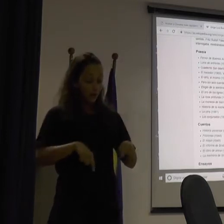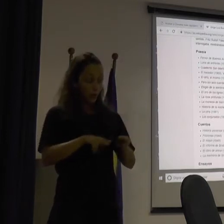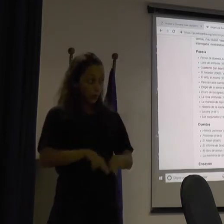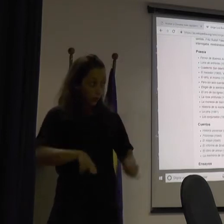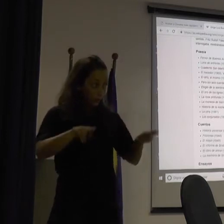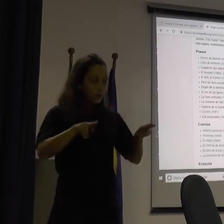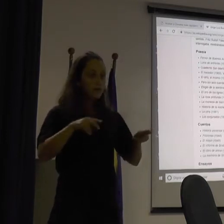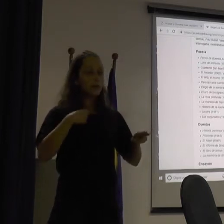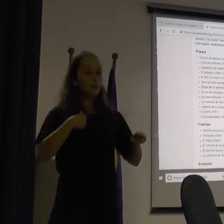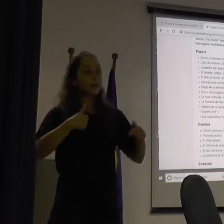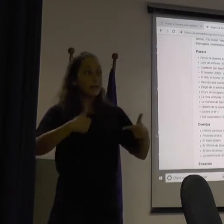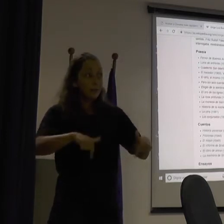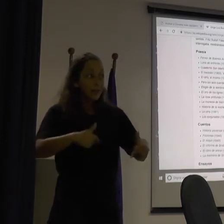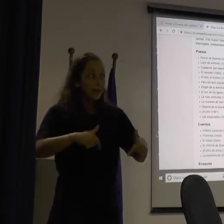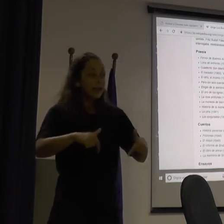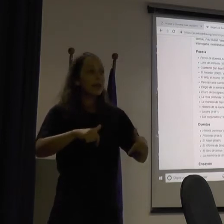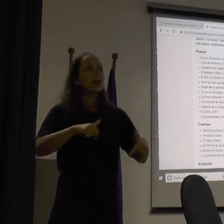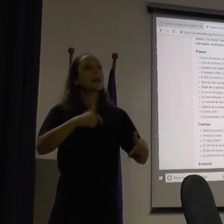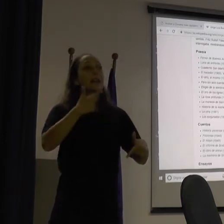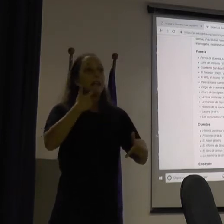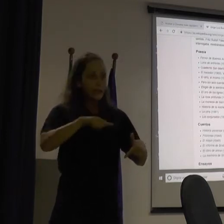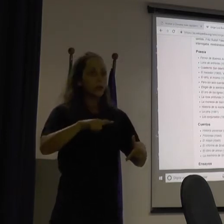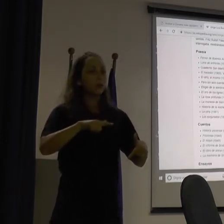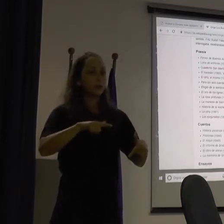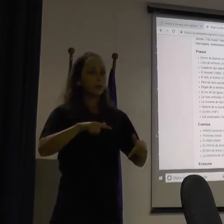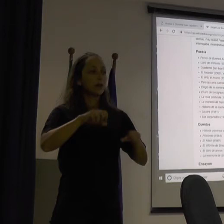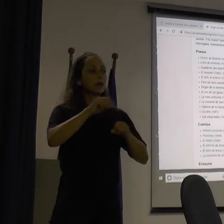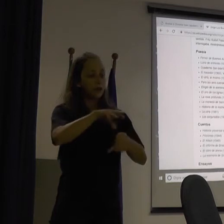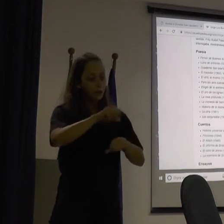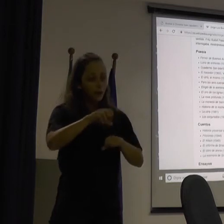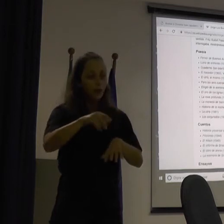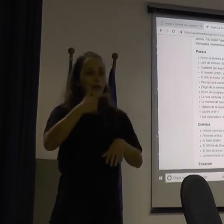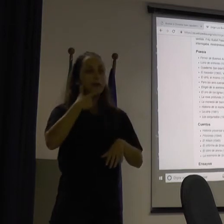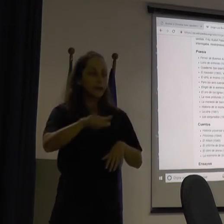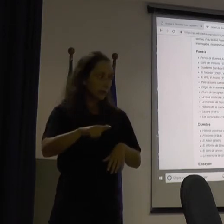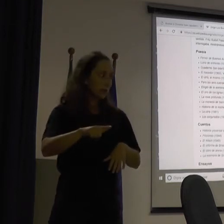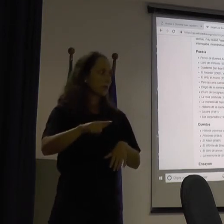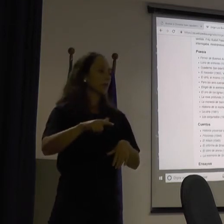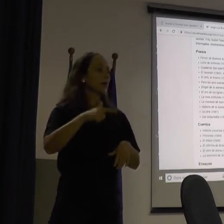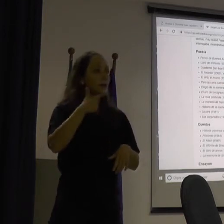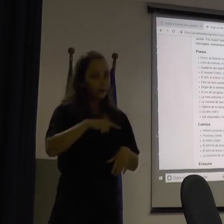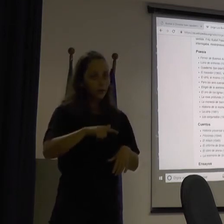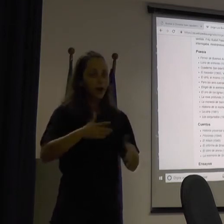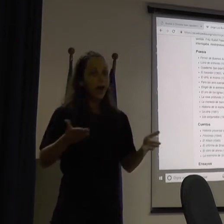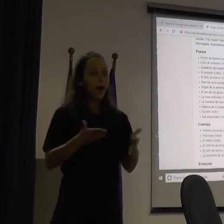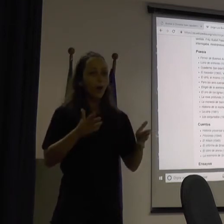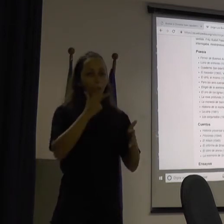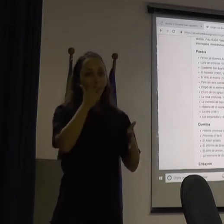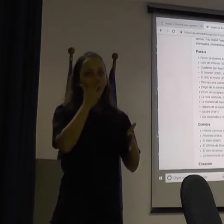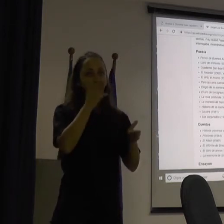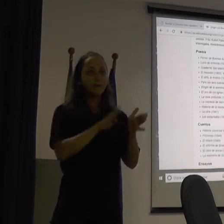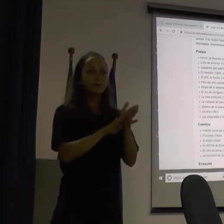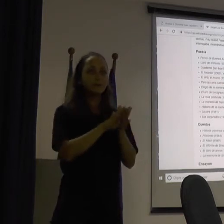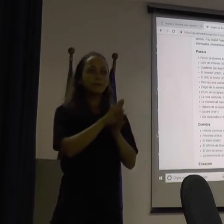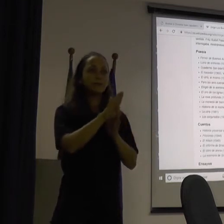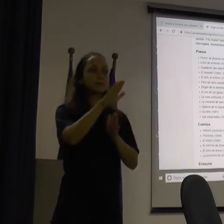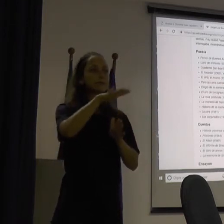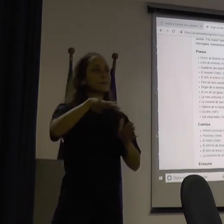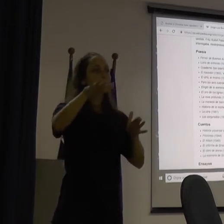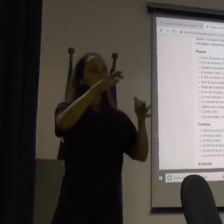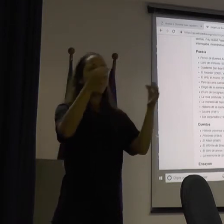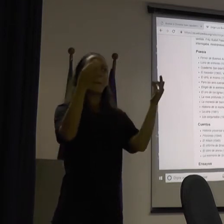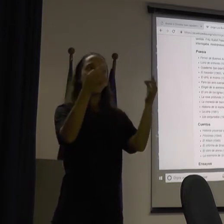eu trabalhei com língua e dando muita aula de língua, né, no início. Agora é um paraíso, né, nos últimos anos é um paraíso,